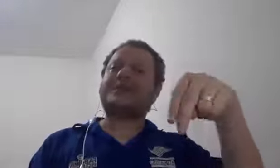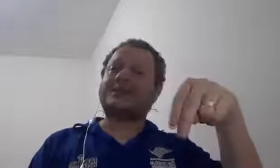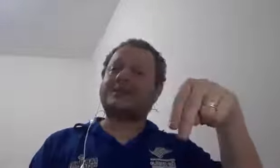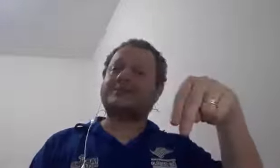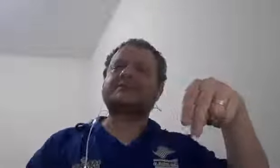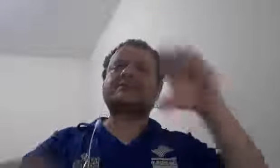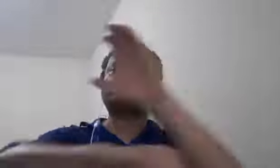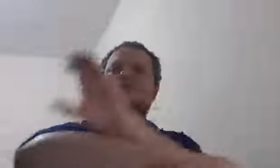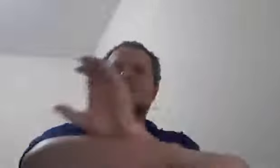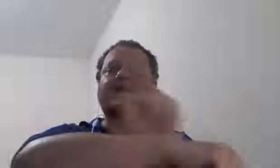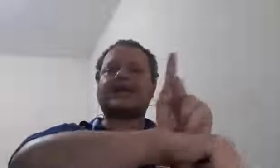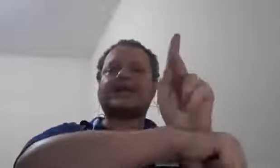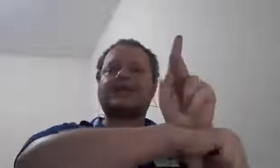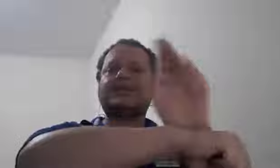Clabim. Chácara Clabim.